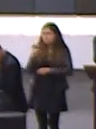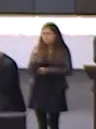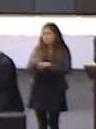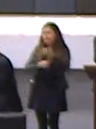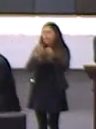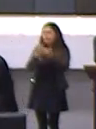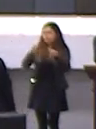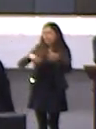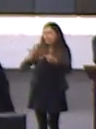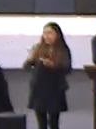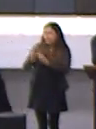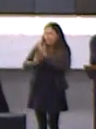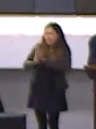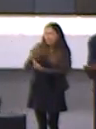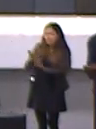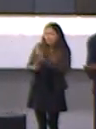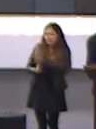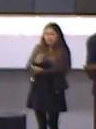nuestras generaciones